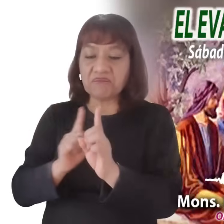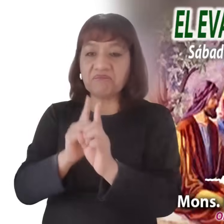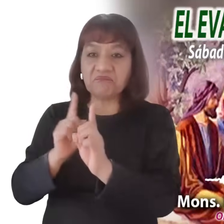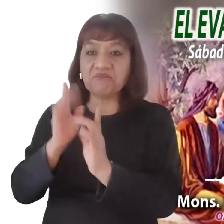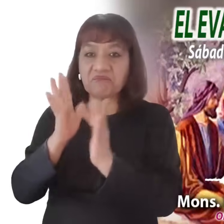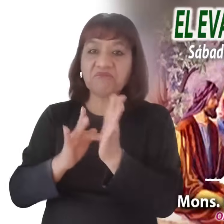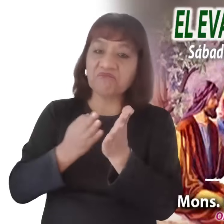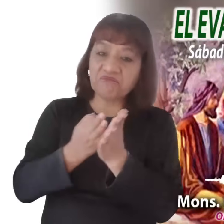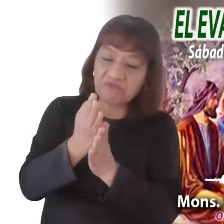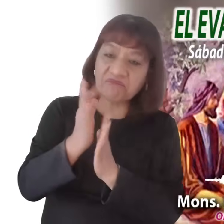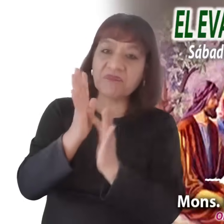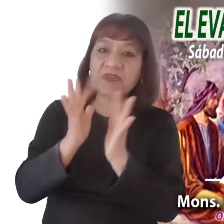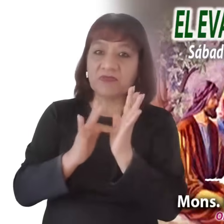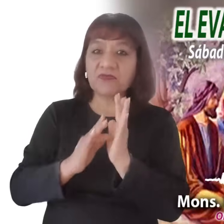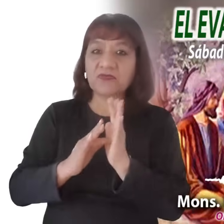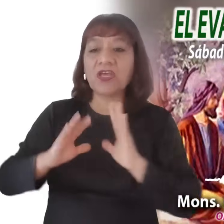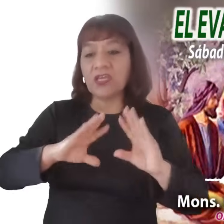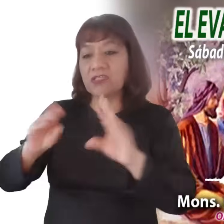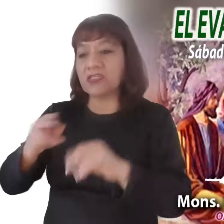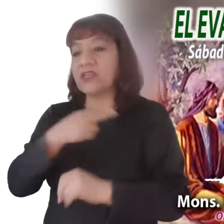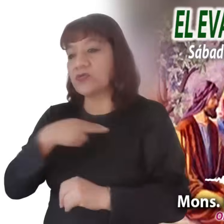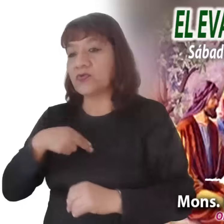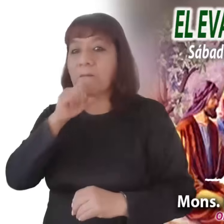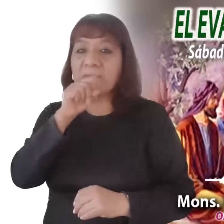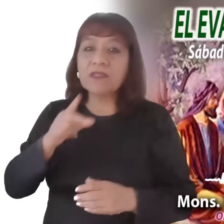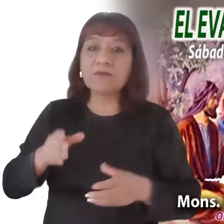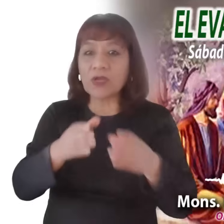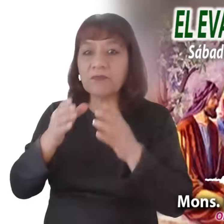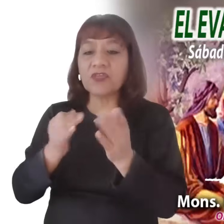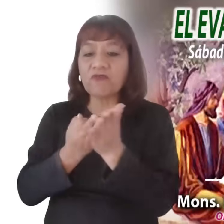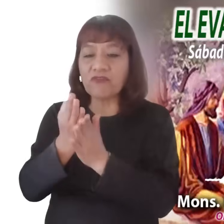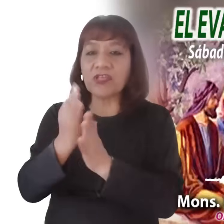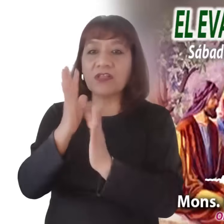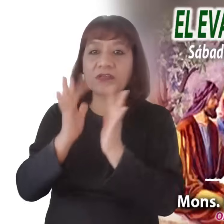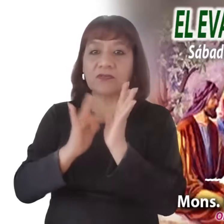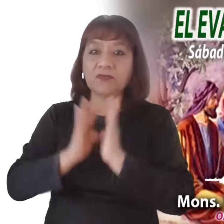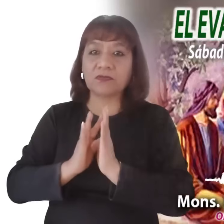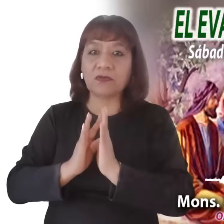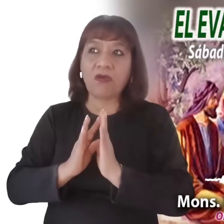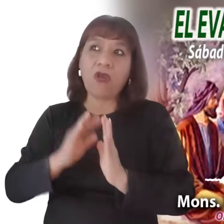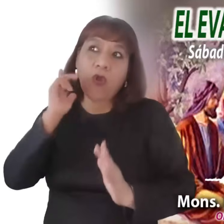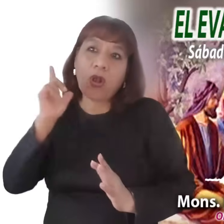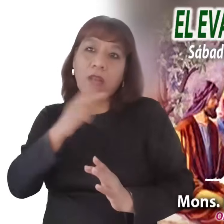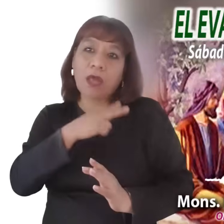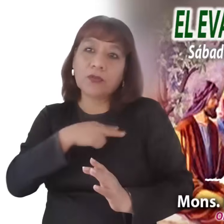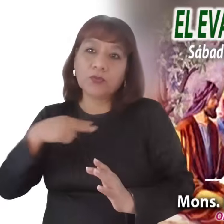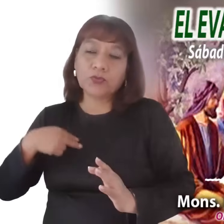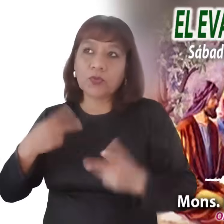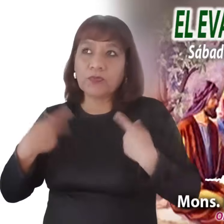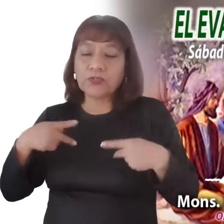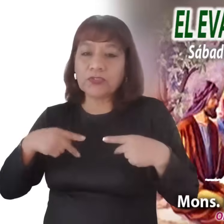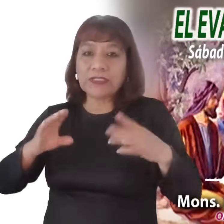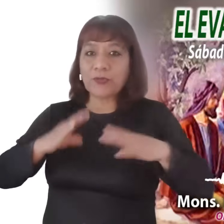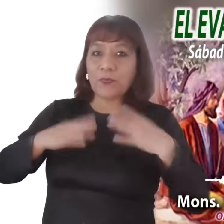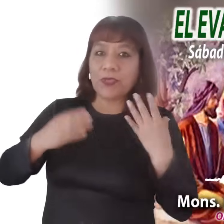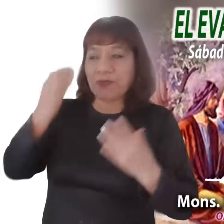el camino que nosotros debemos seguir. Qué bueno que se dijera de cada uno de nosotros que tenemos